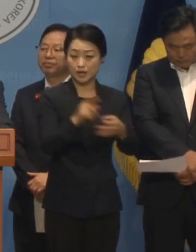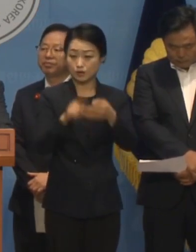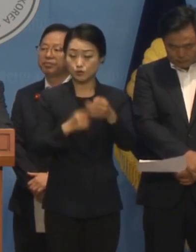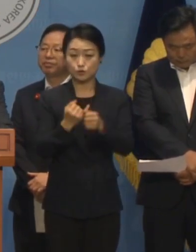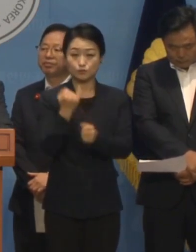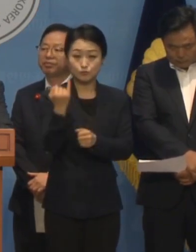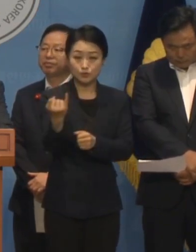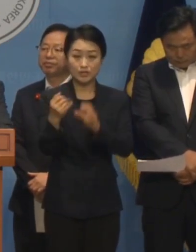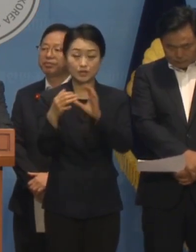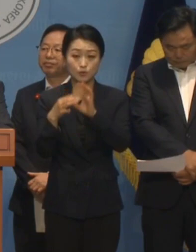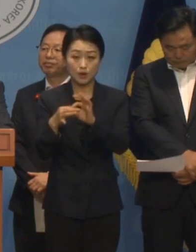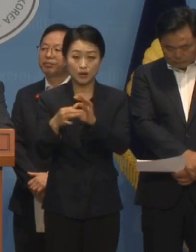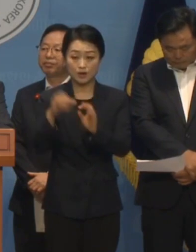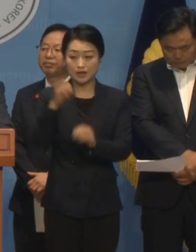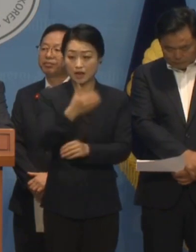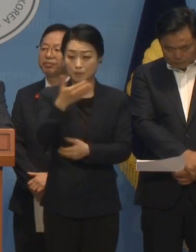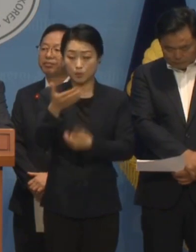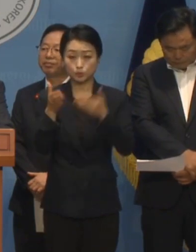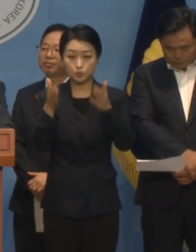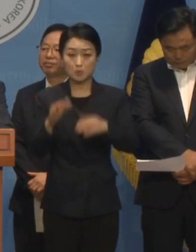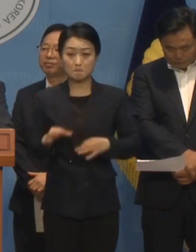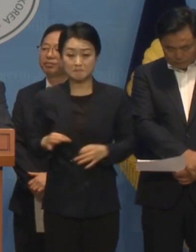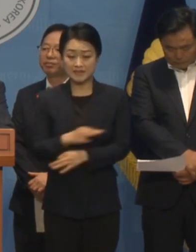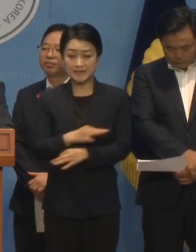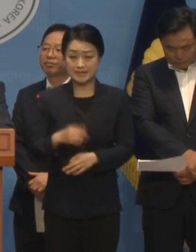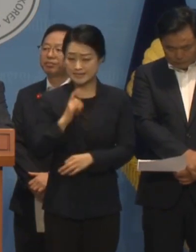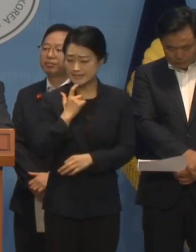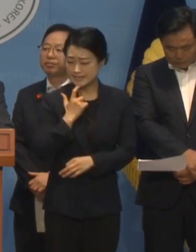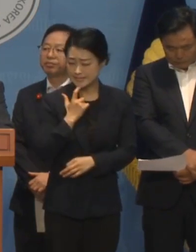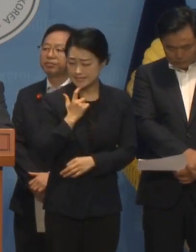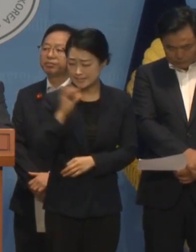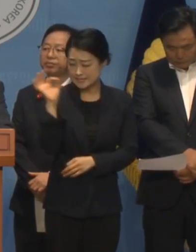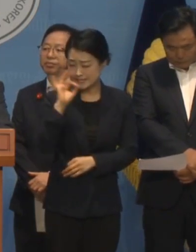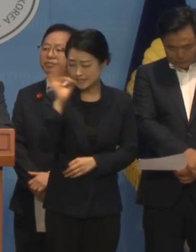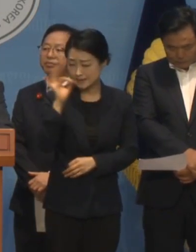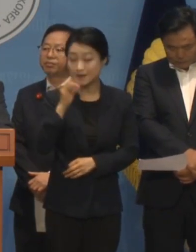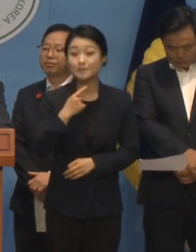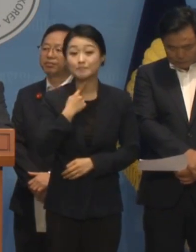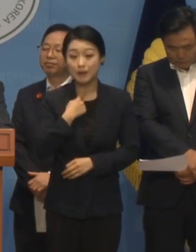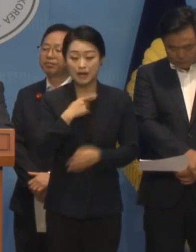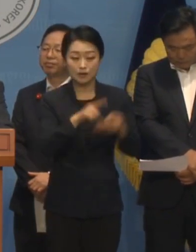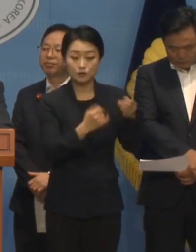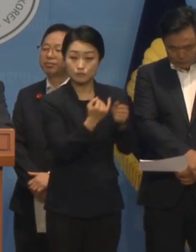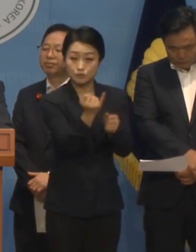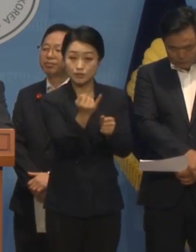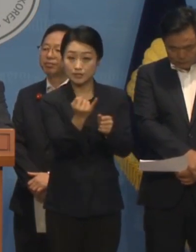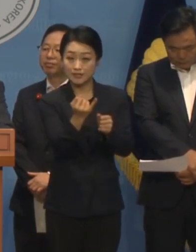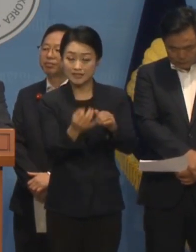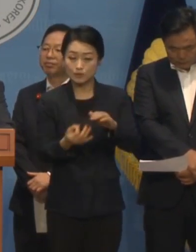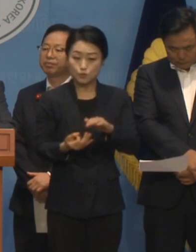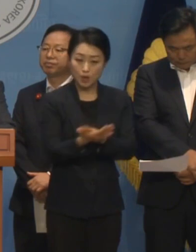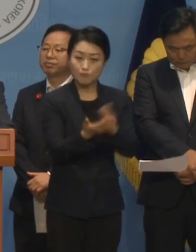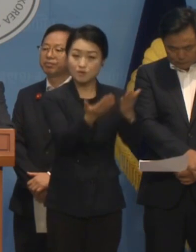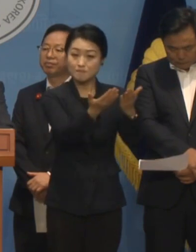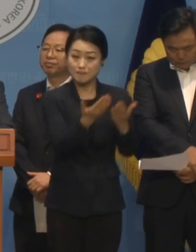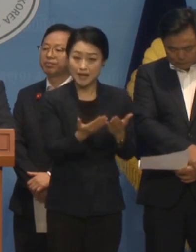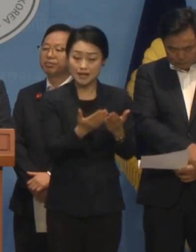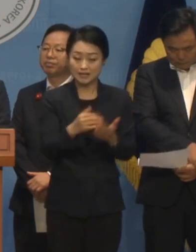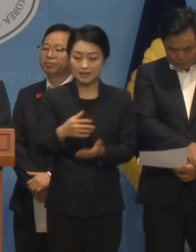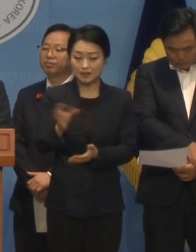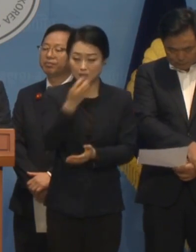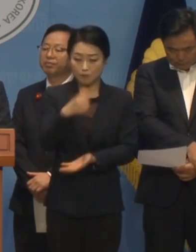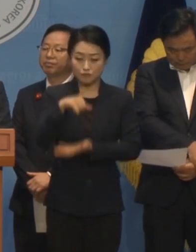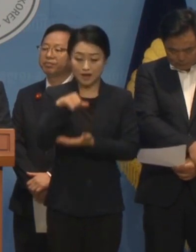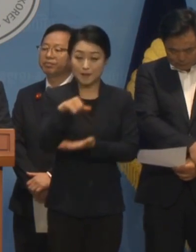패밀리의 서울 양평고속도로 비리 혐의를 집요하게 저는 파헤쳐왔습니다. 김건희 여사가 뇌물을 받은 명품